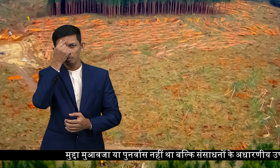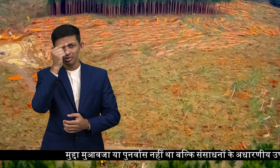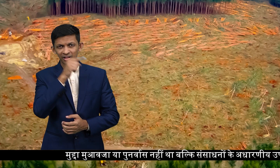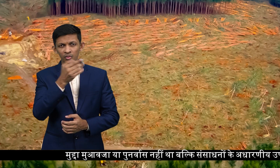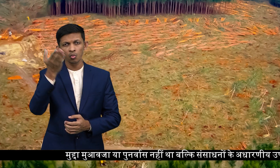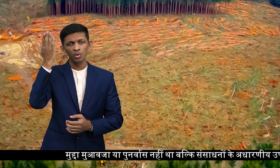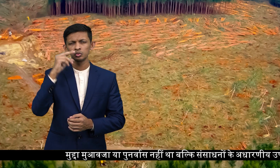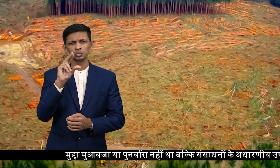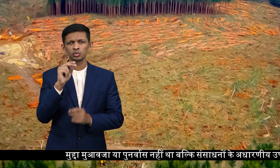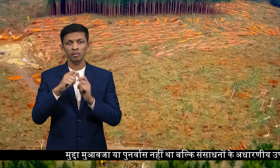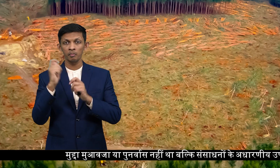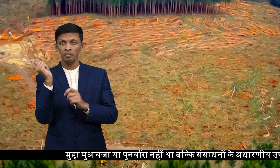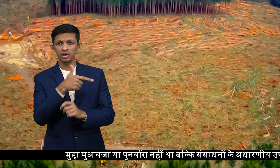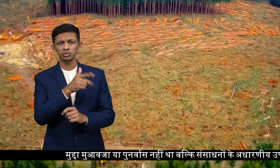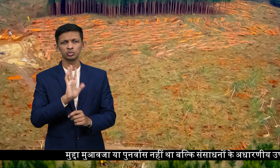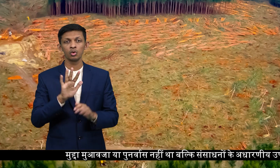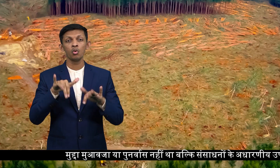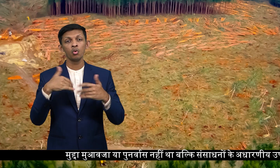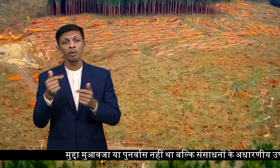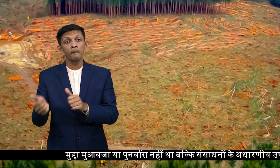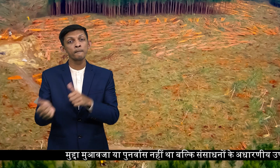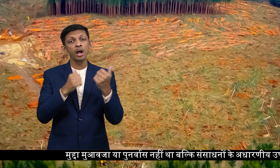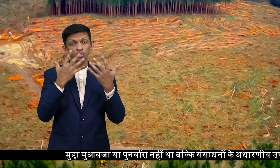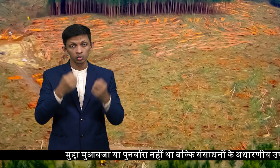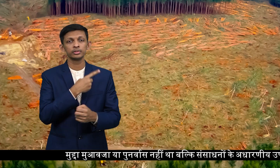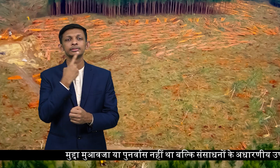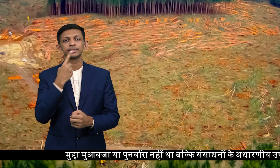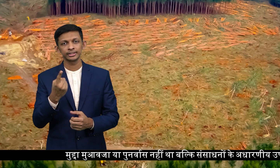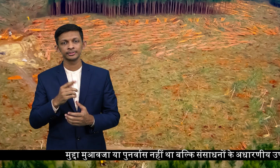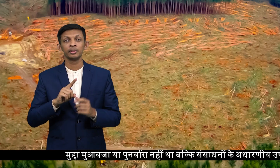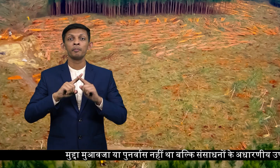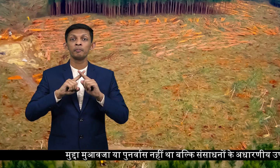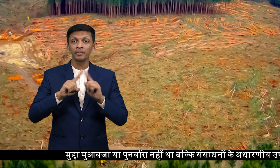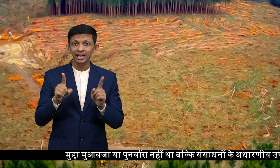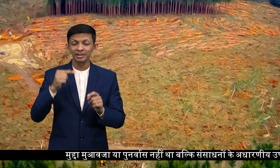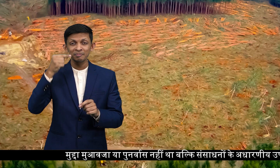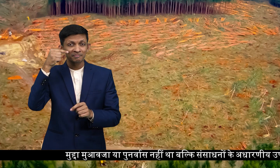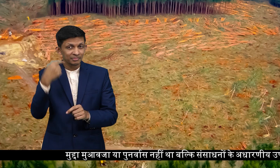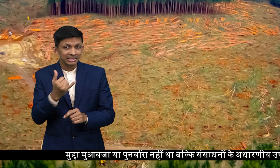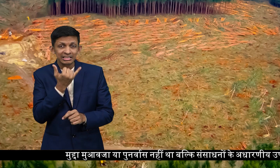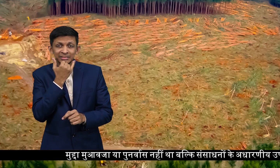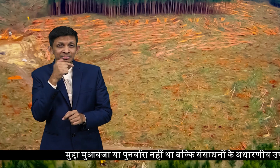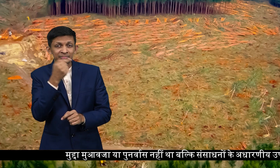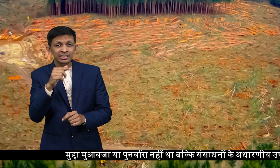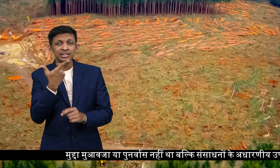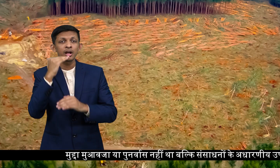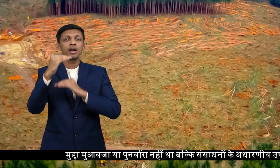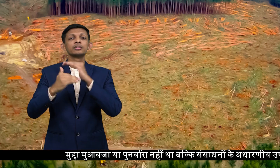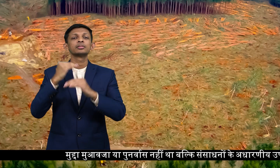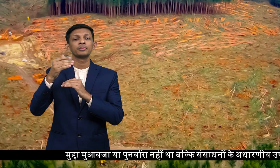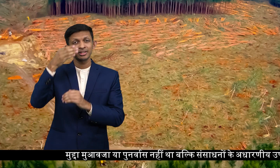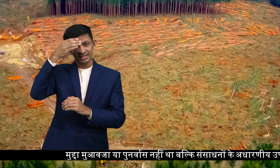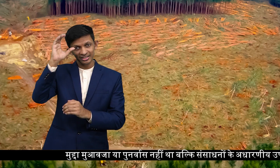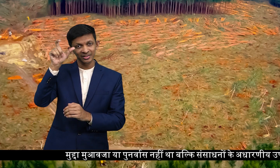मुद्दा मुआवजा या पुनर्वास नहीं था, बल्कि संसाधनों के आदरणीय उपयोग पर